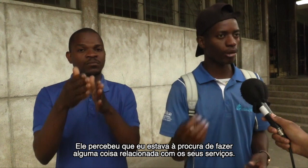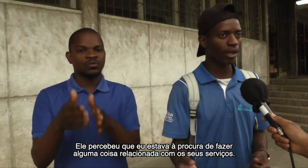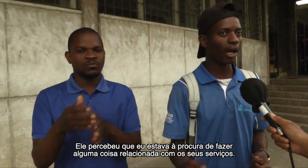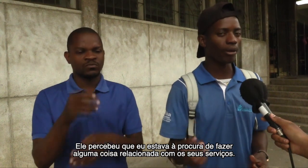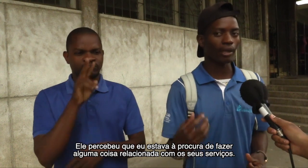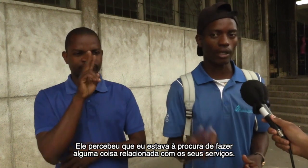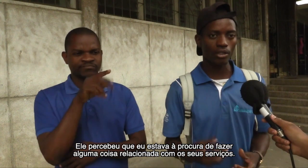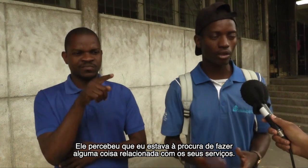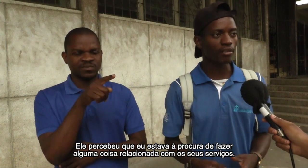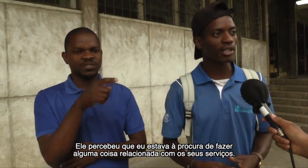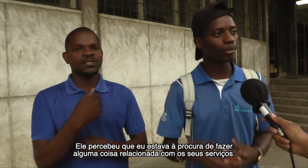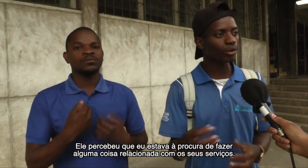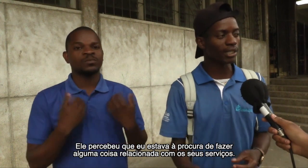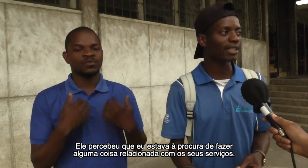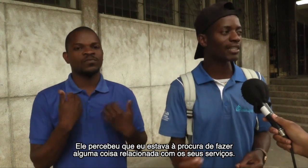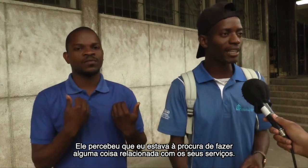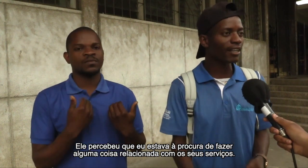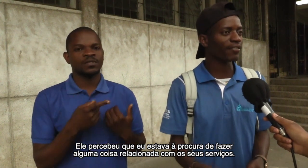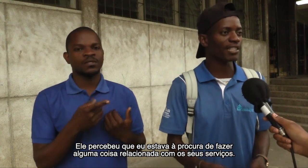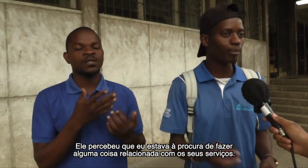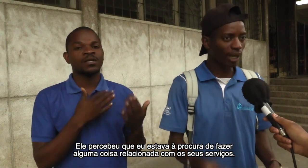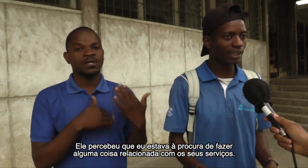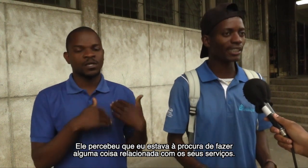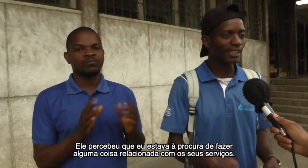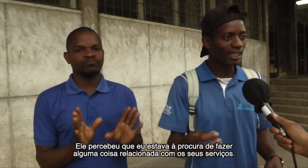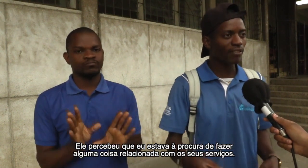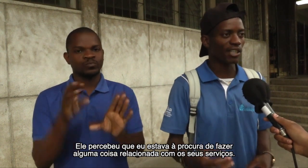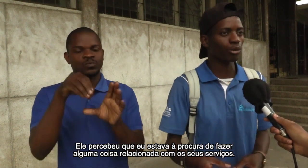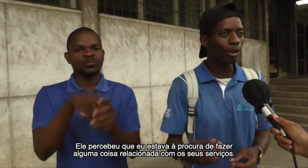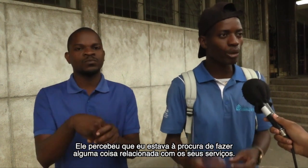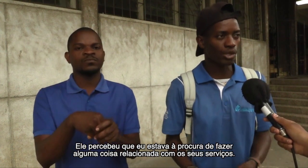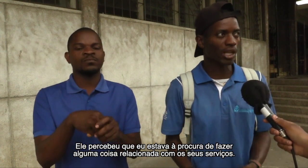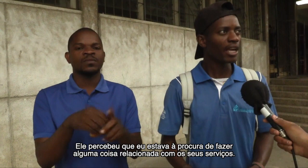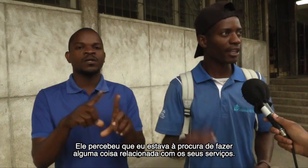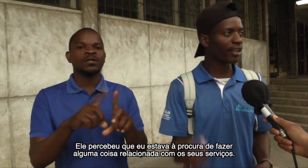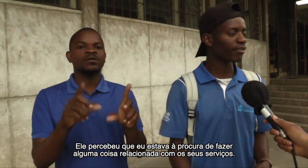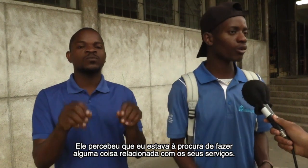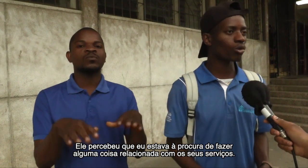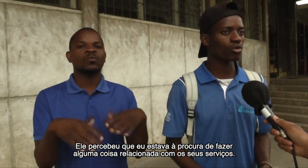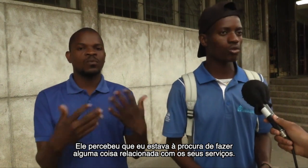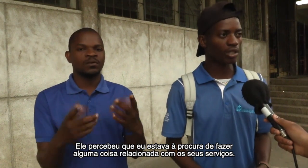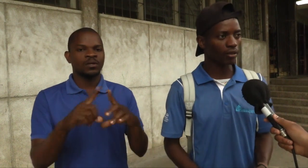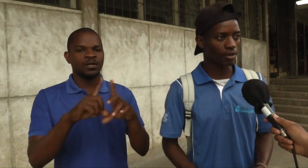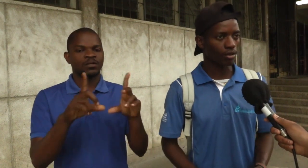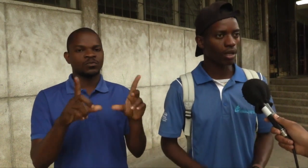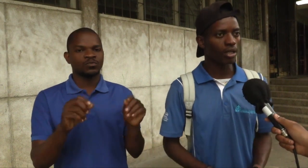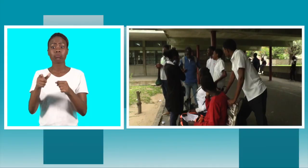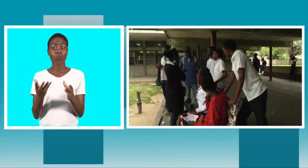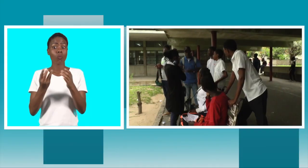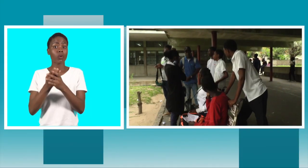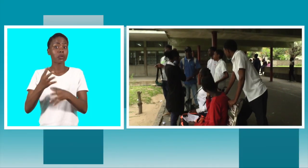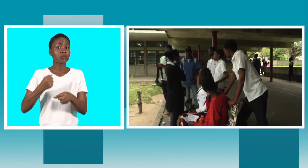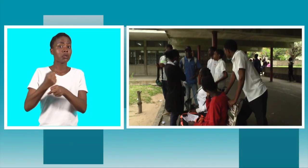percebeu que, ah, ok, esse jovem está procurando de querer fazer parte, de querer fazer alguma coisa que tenha a ver com os nossos serviços.